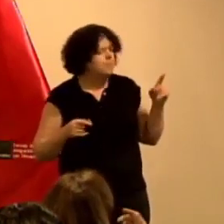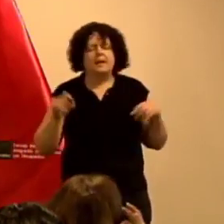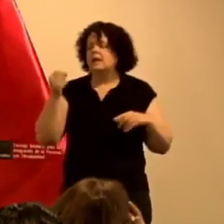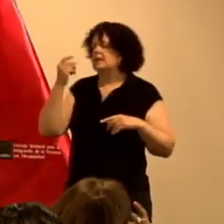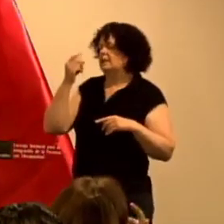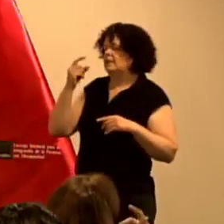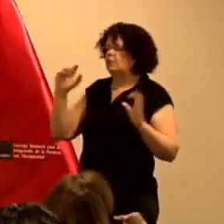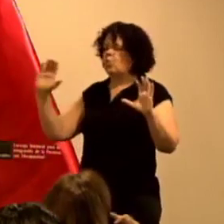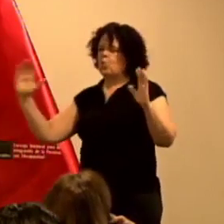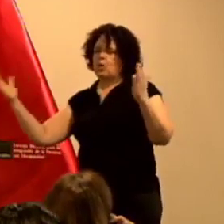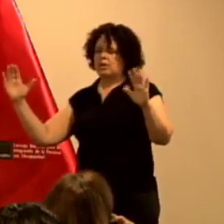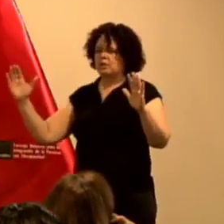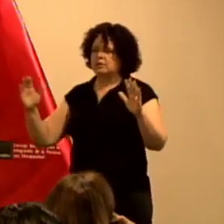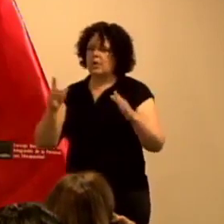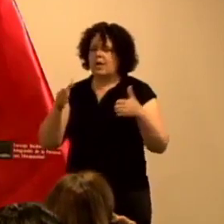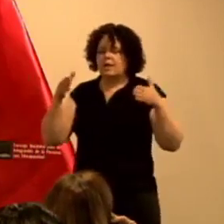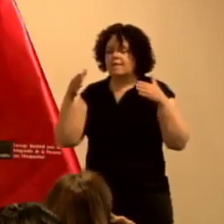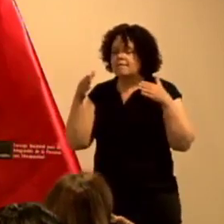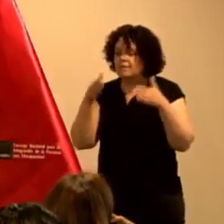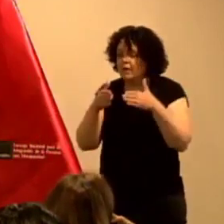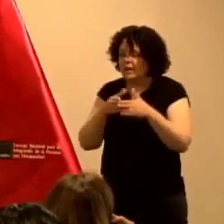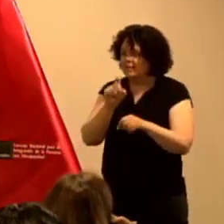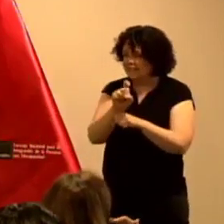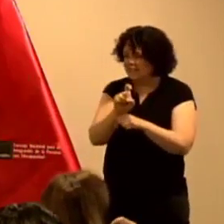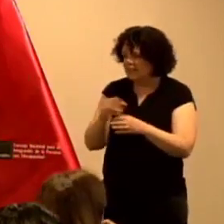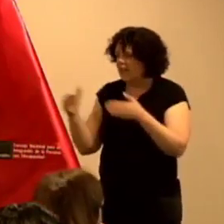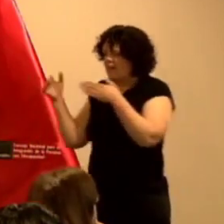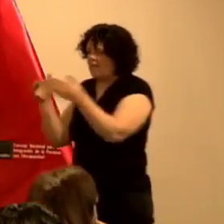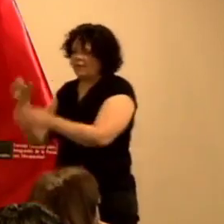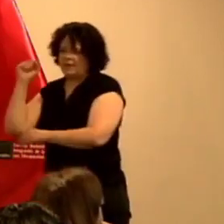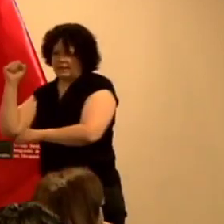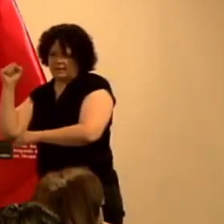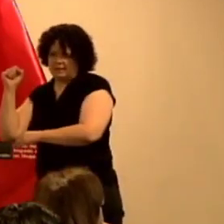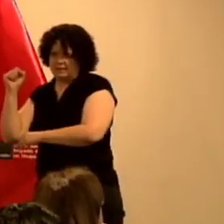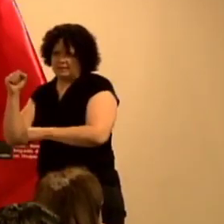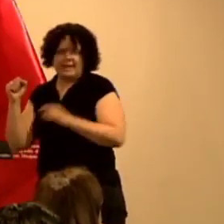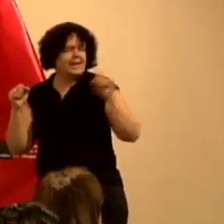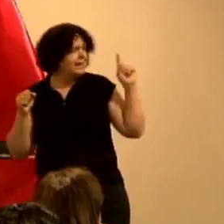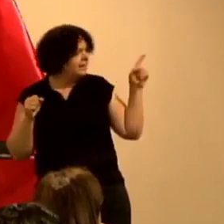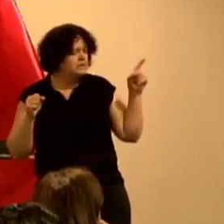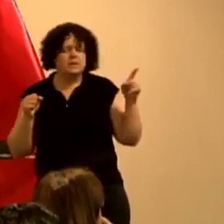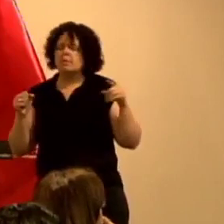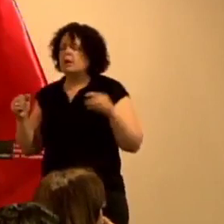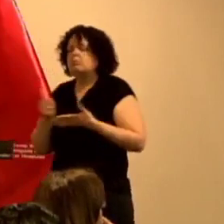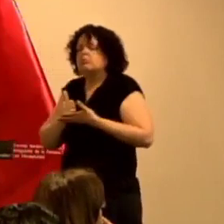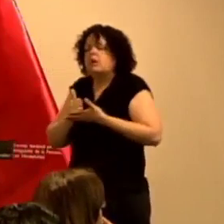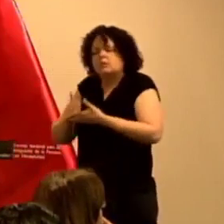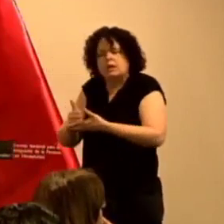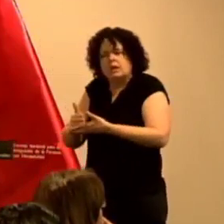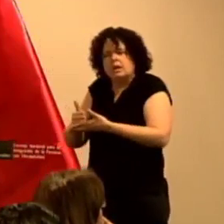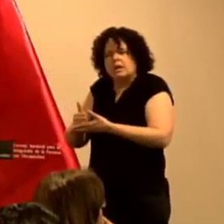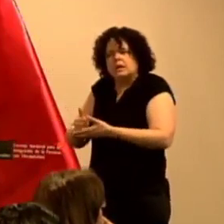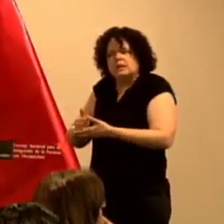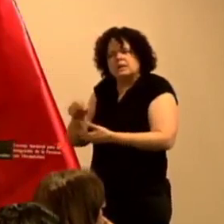un cuadro comparativo del enfoque de derechos versus el enfoque de necesidades. Y esto nos ayudará o nos orientará para saber si en realidad